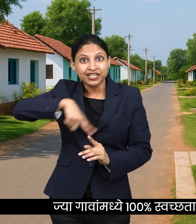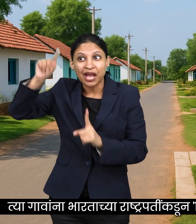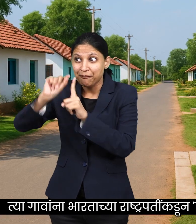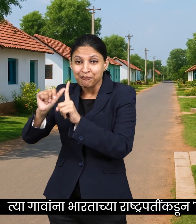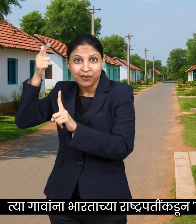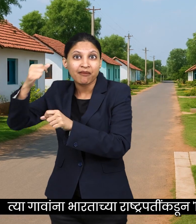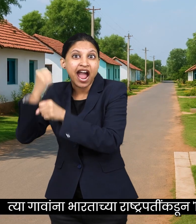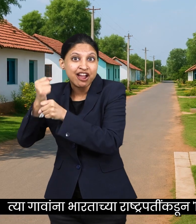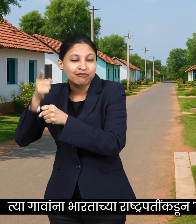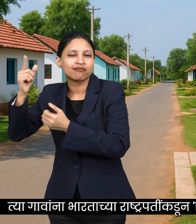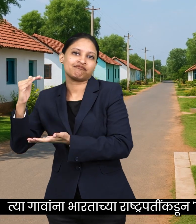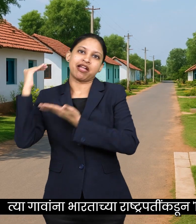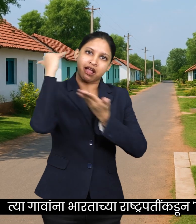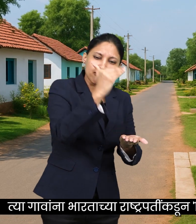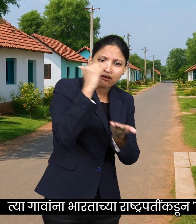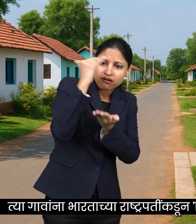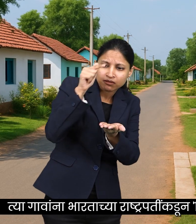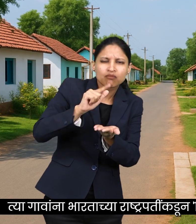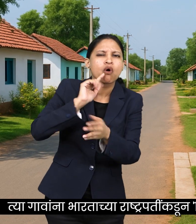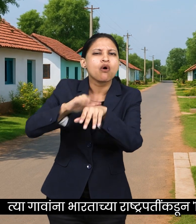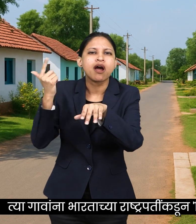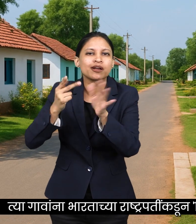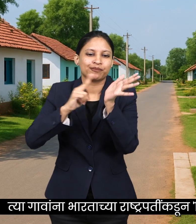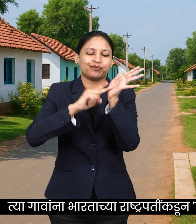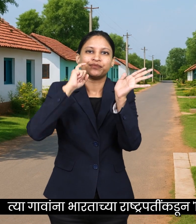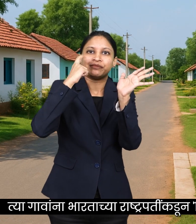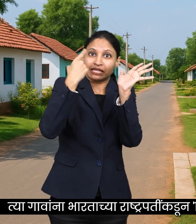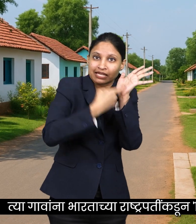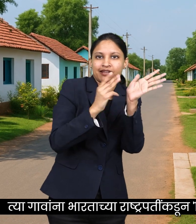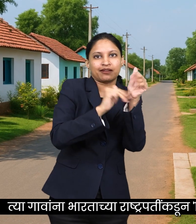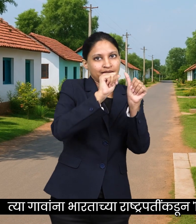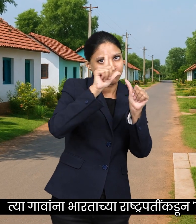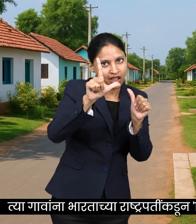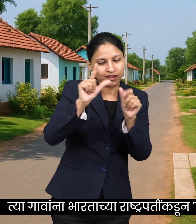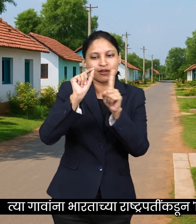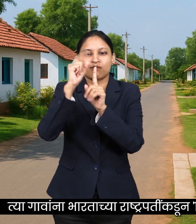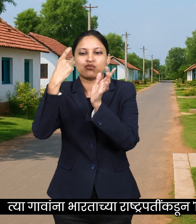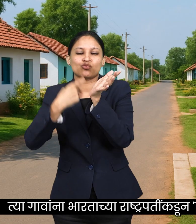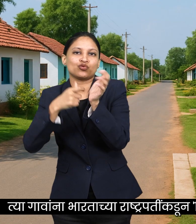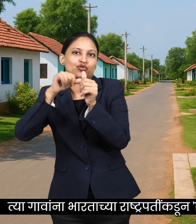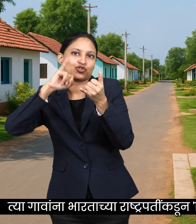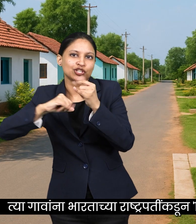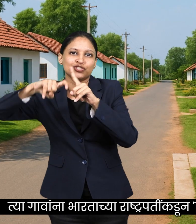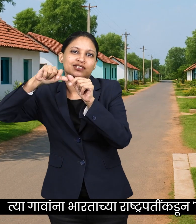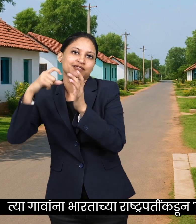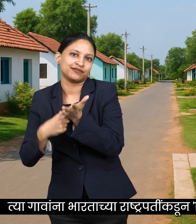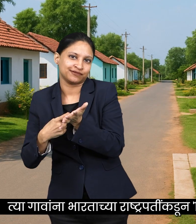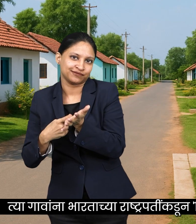त्या गावांना भारताच्या राष्ट्रपतींकडून निर्मल पुरस्कार नावाचा विशेष